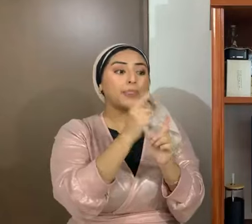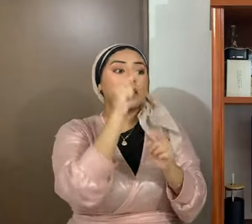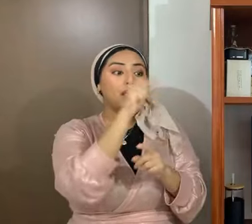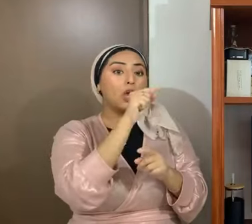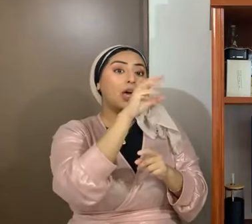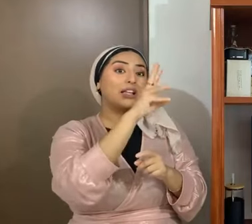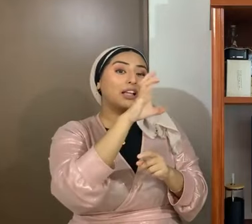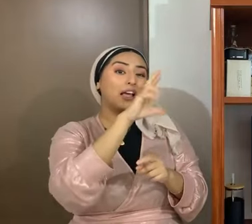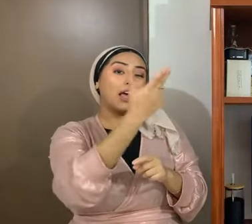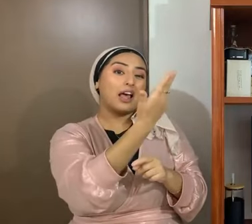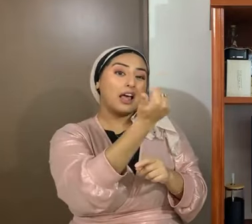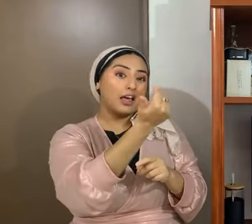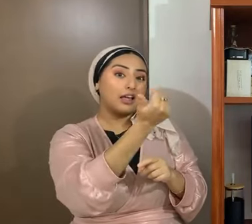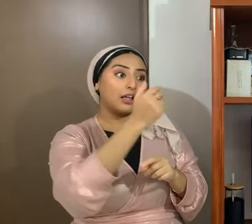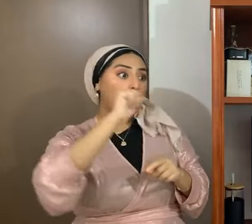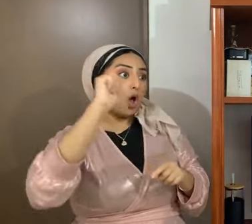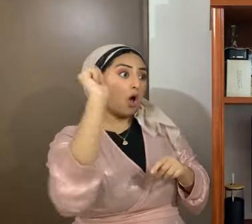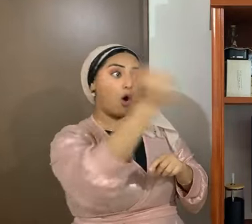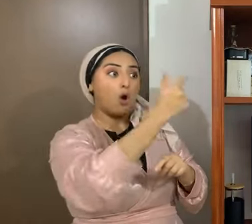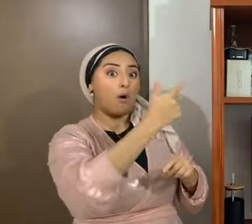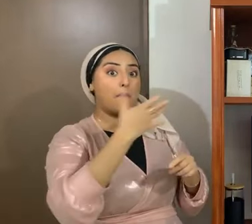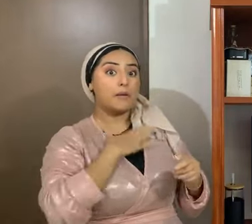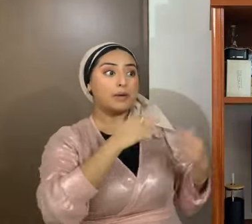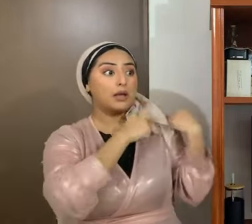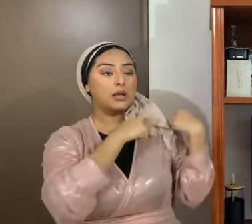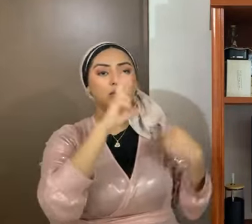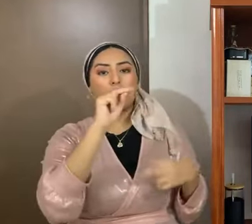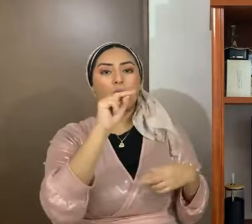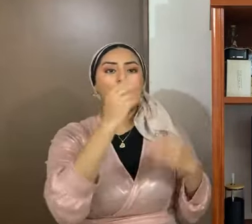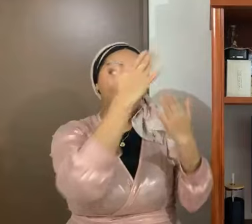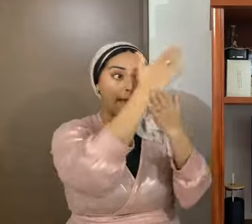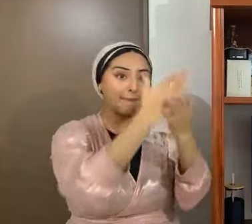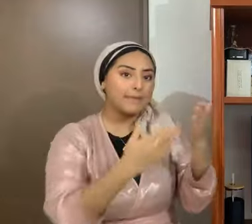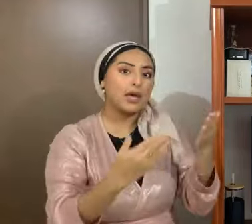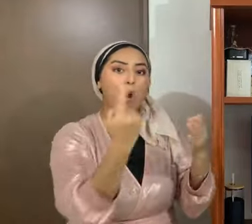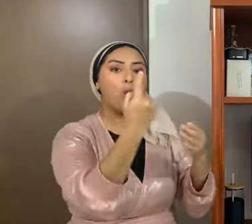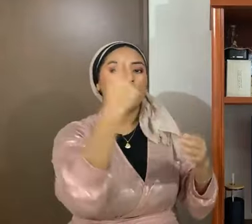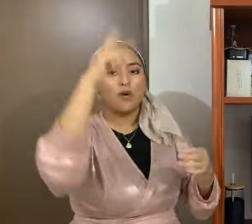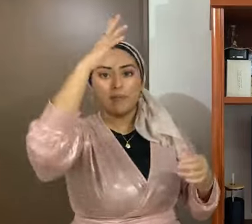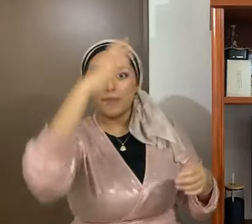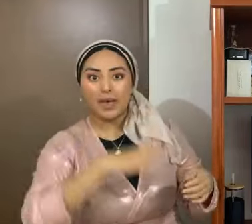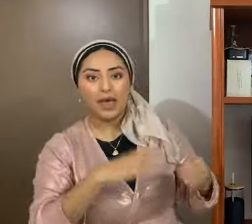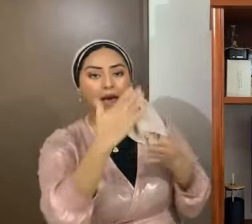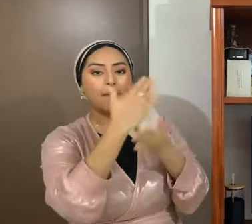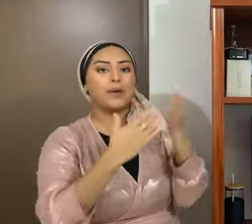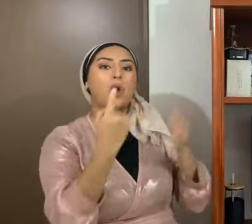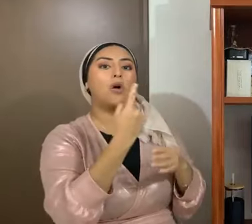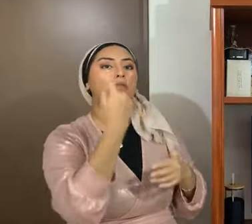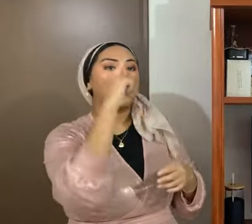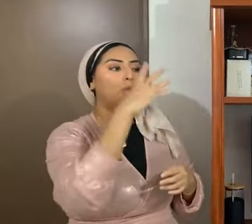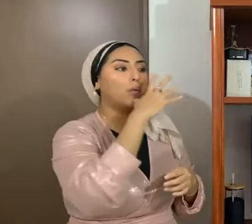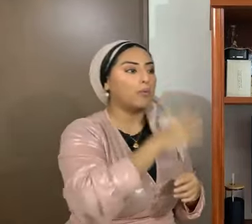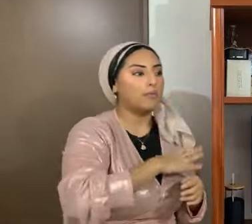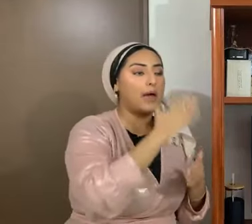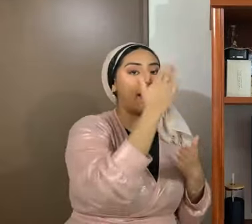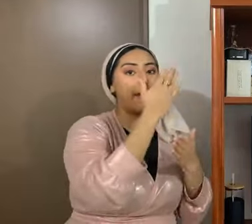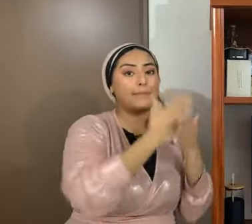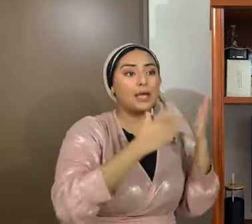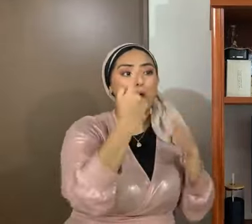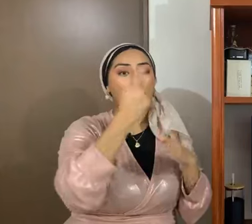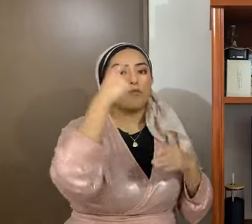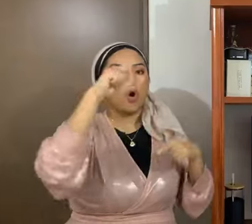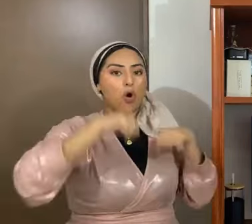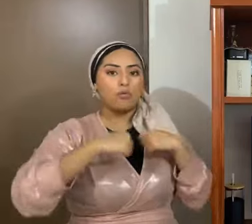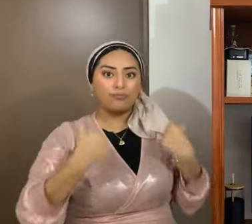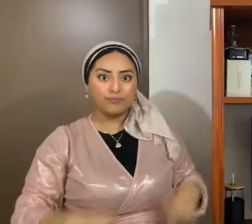esos 613 mandamientos no todos nos tocan. Hay mandamientos para los hombres, para las mujeres, para los Kohanim,